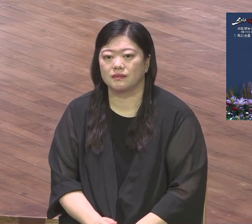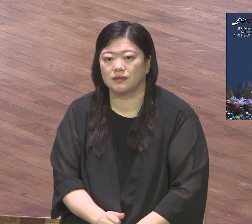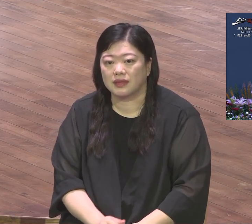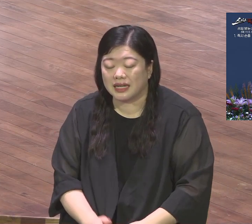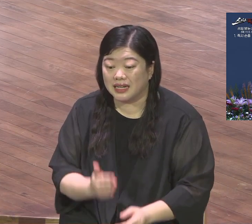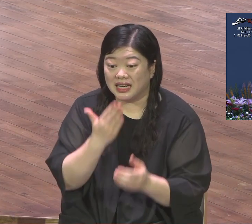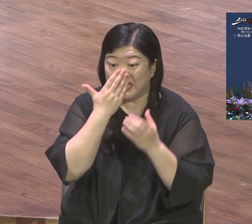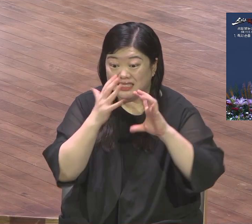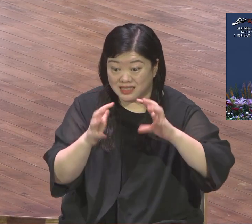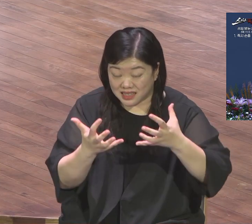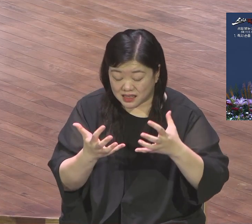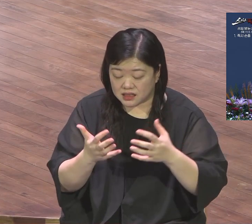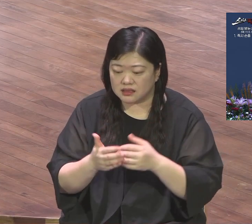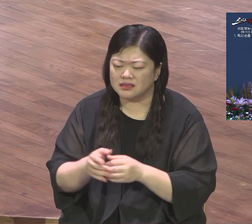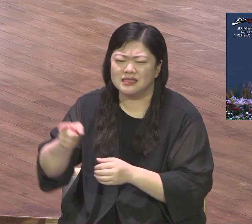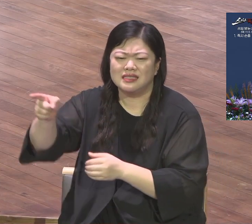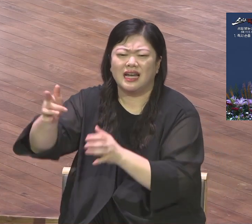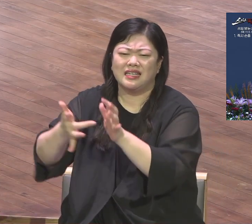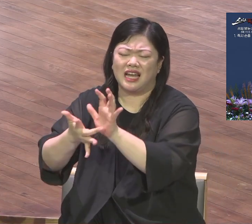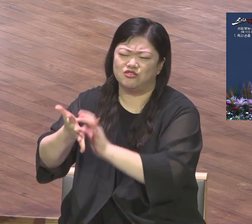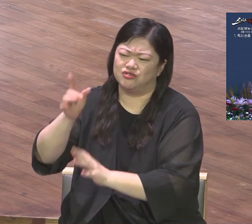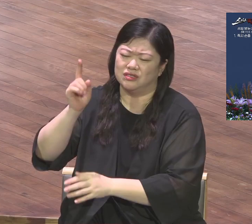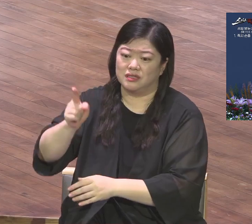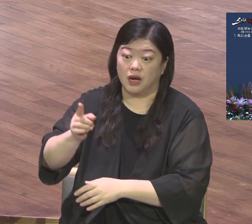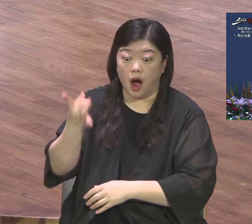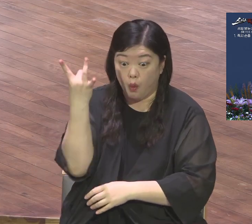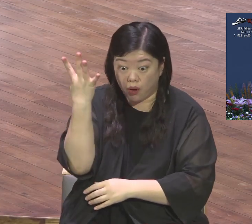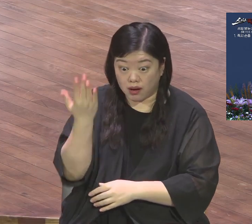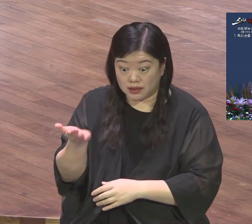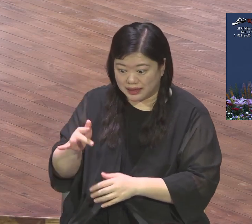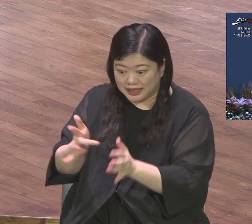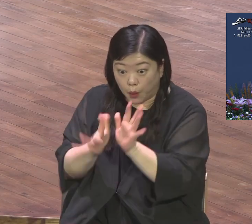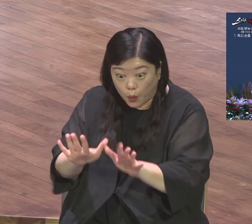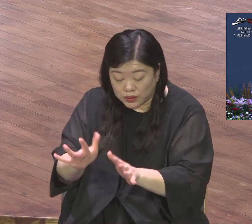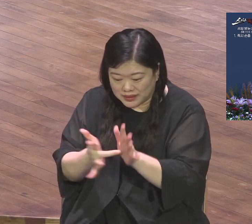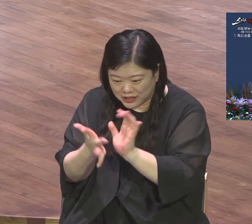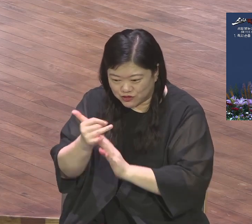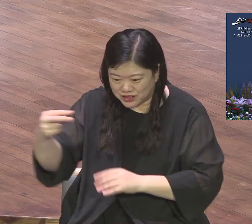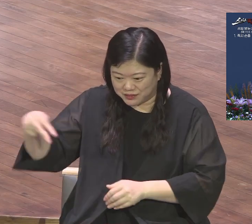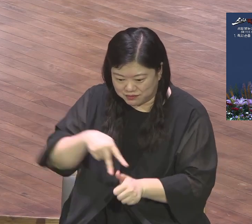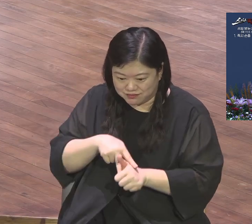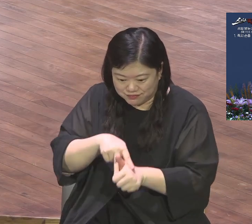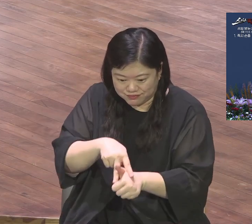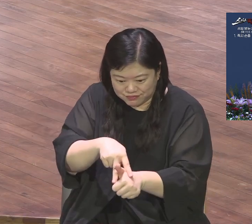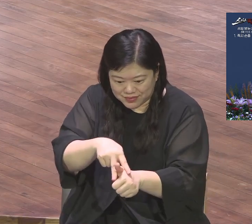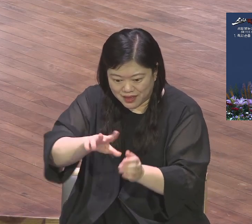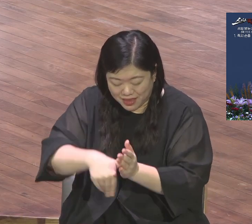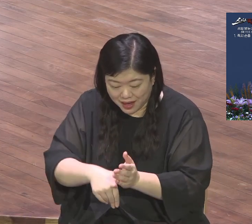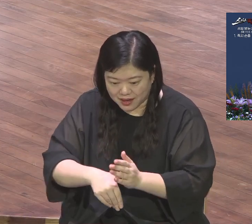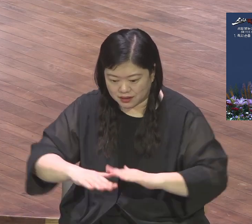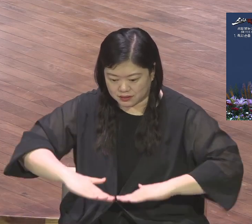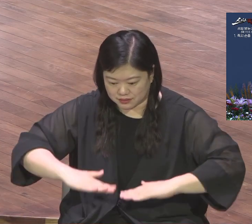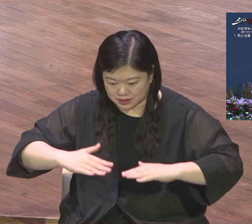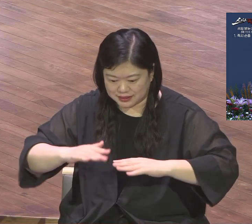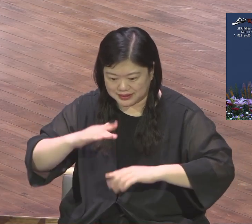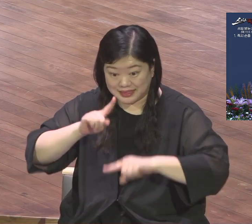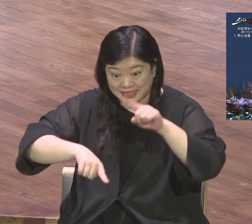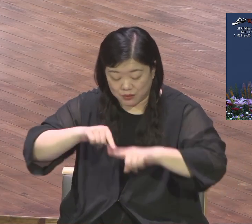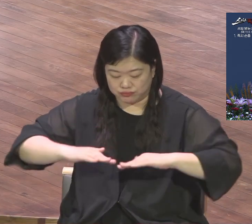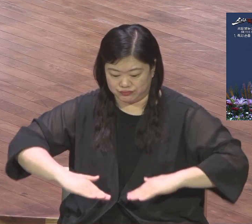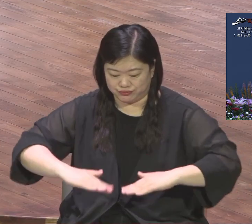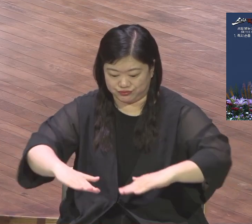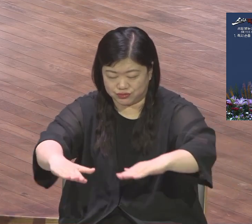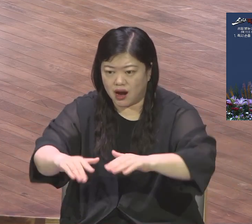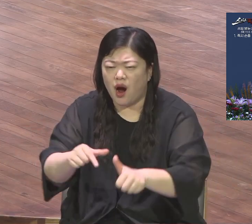박아라고 외칩니다. 십자에 못 박아라 호산나 하던 그 음성이 십자에 못 박아라 예수를 찬양하면서 높이던